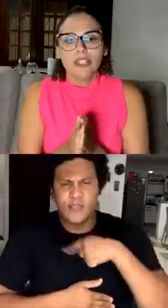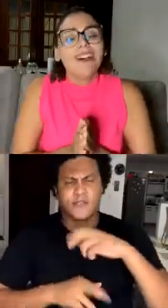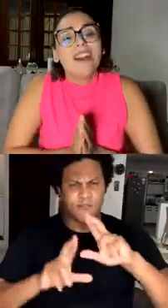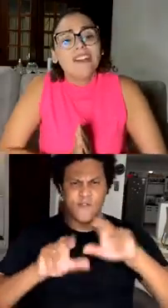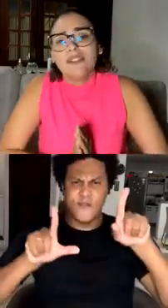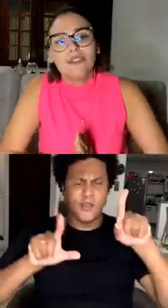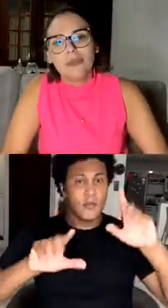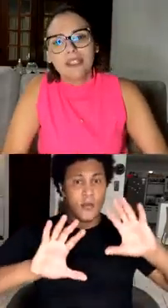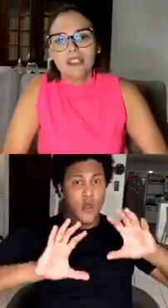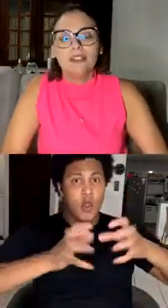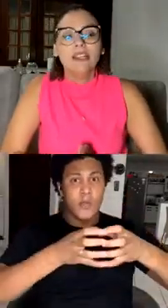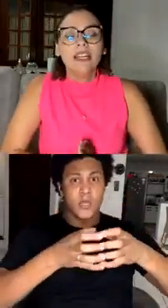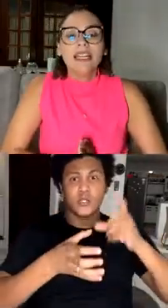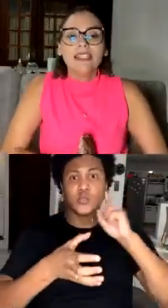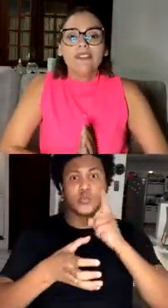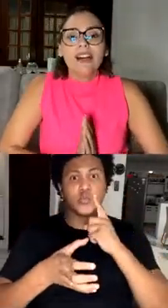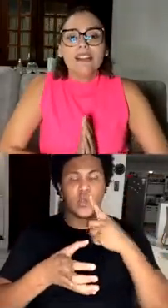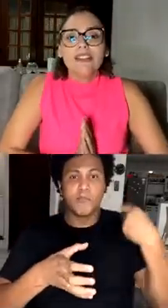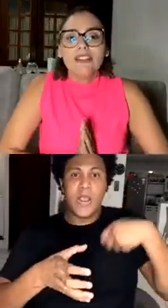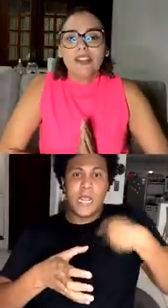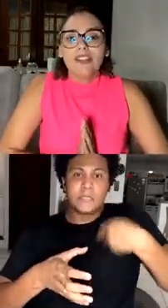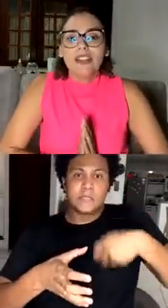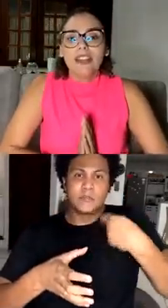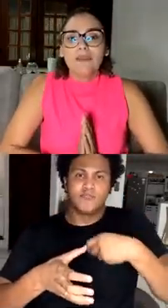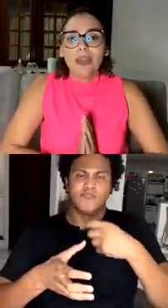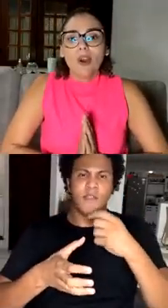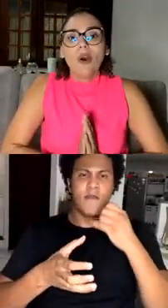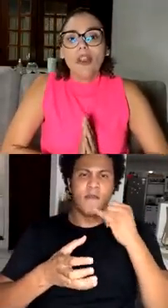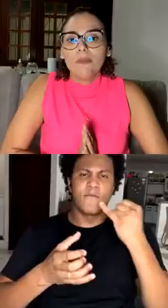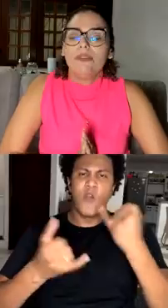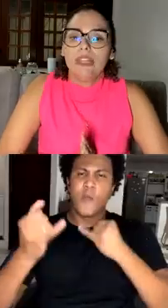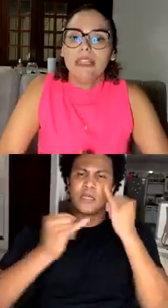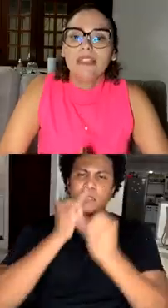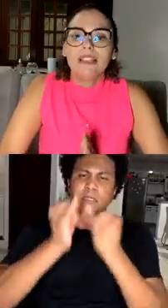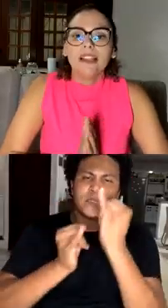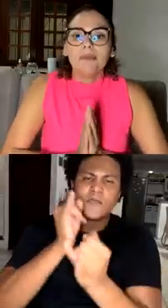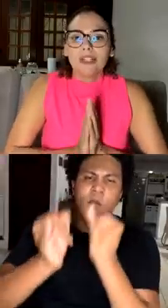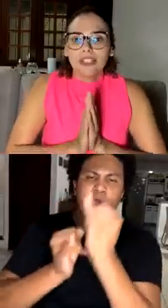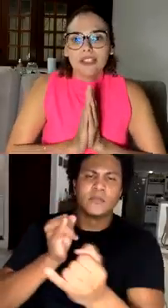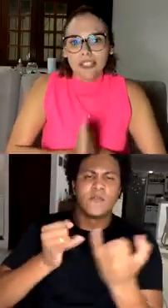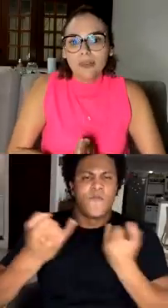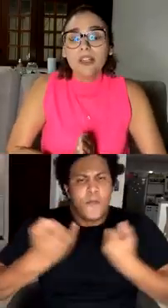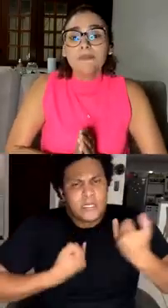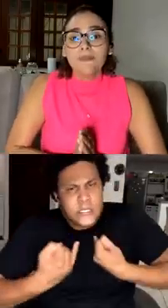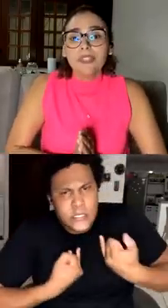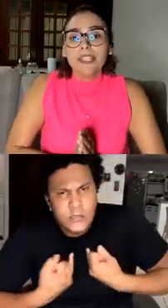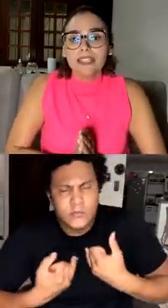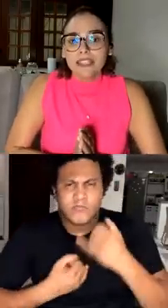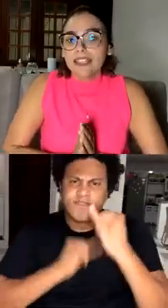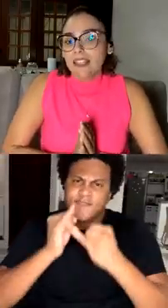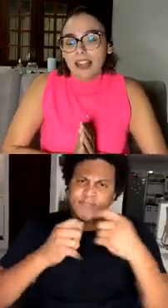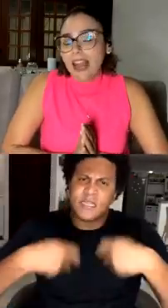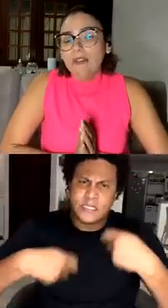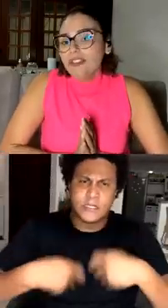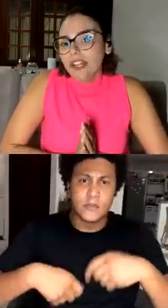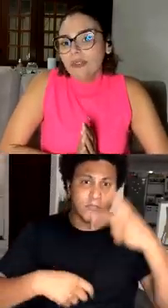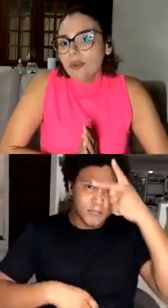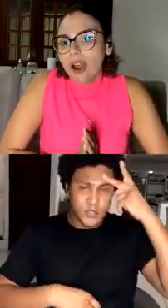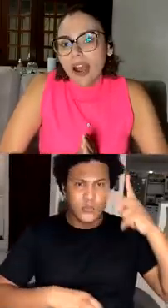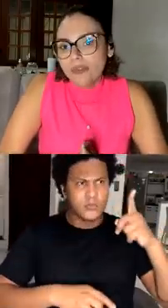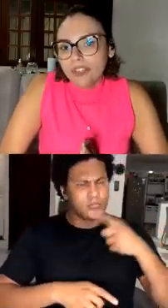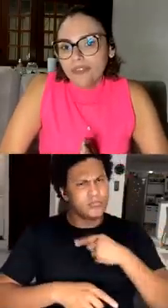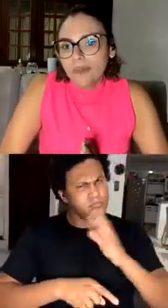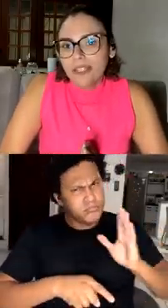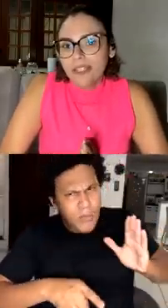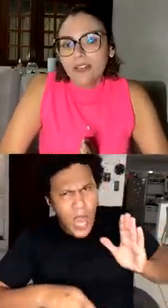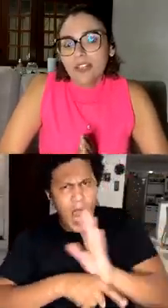que é tão carente de informação, que é tão carente de gente que olhe por eles, né, que preste atenção. Há o direito